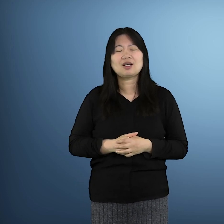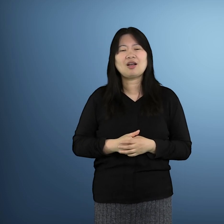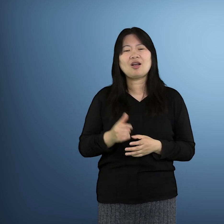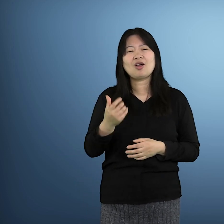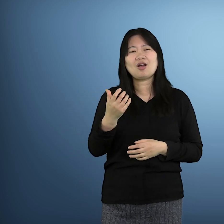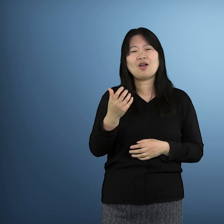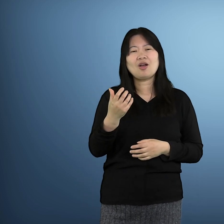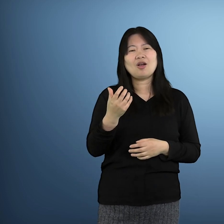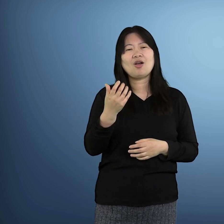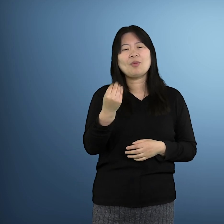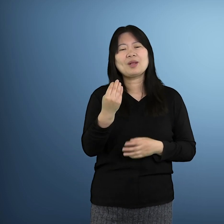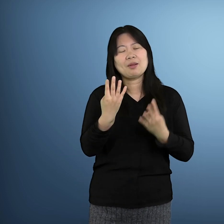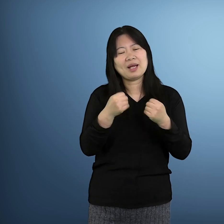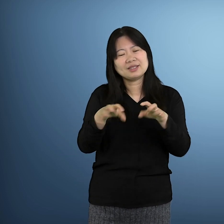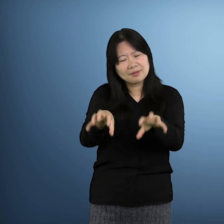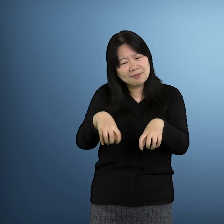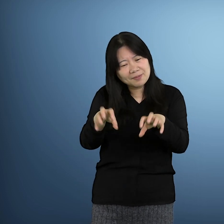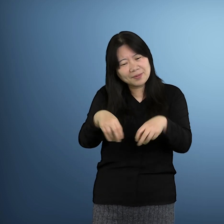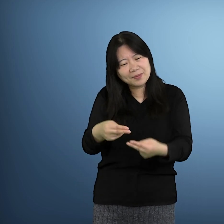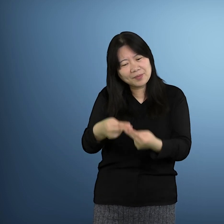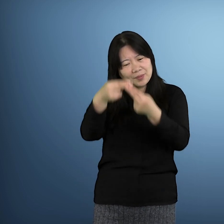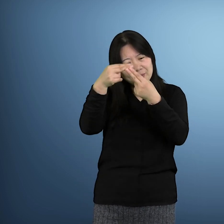얼마를 많이 모으느냐가